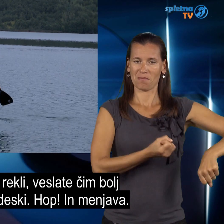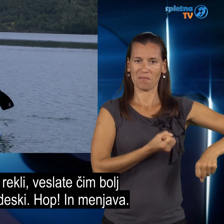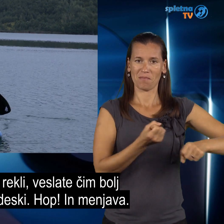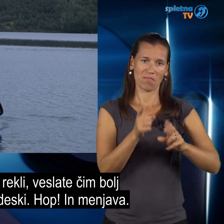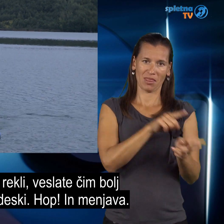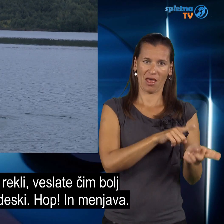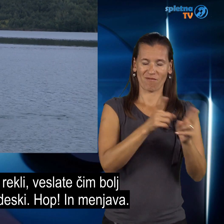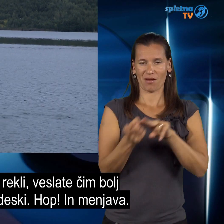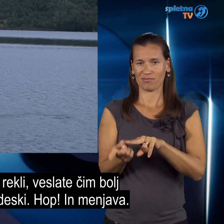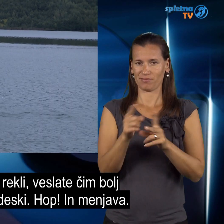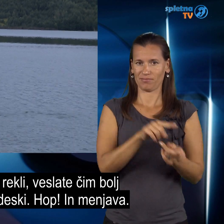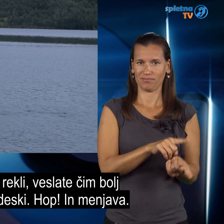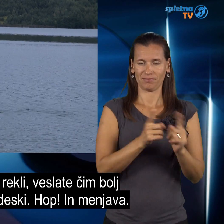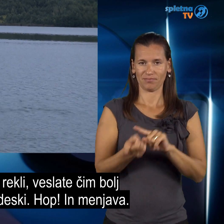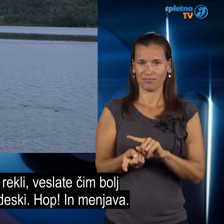Hop in menjava.